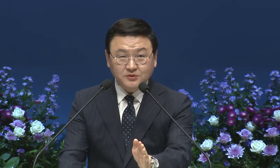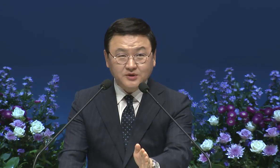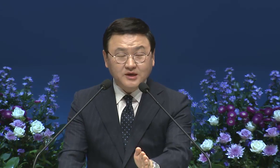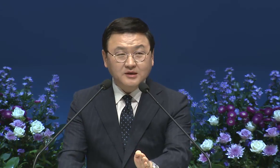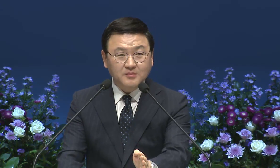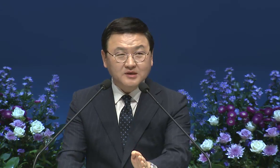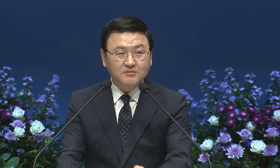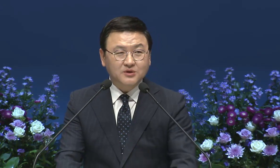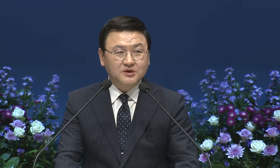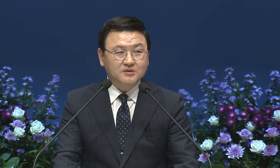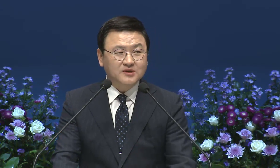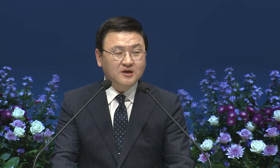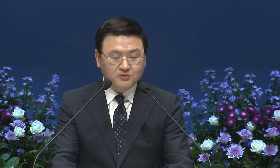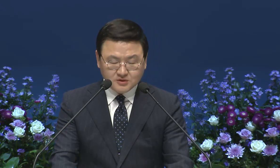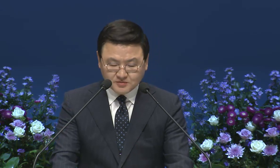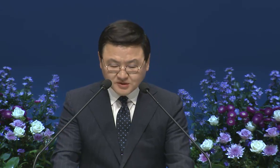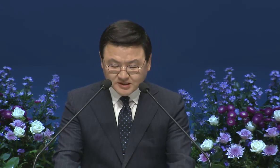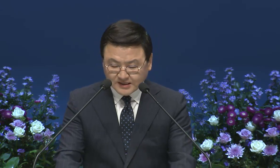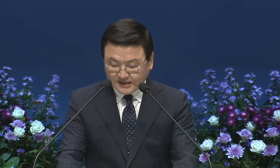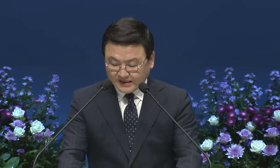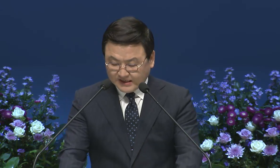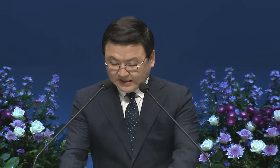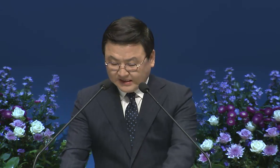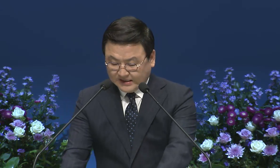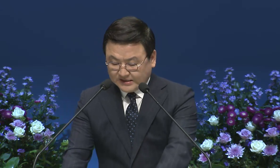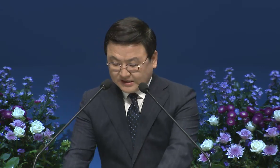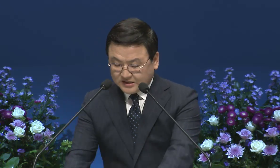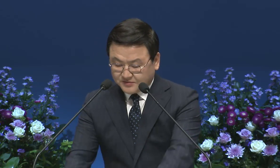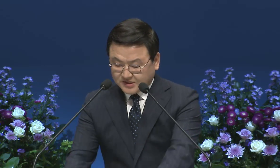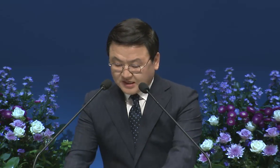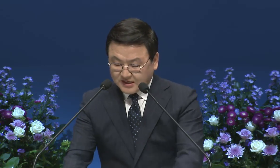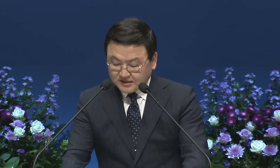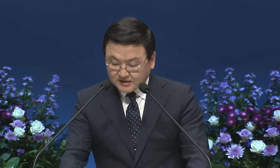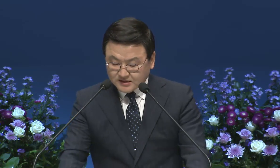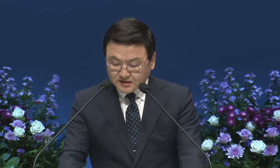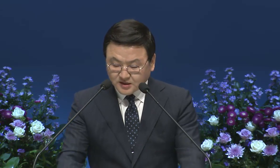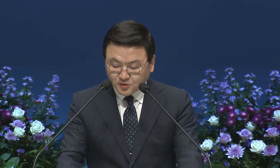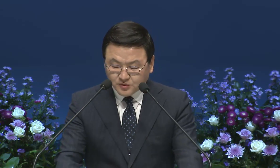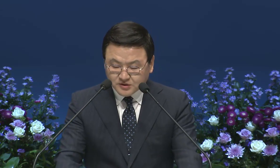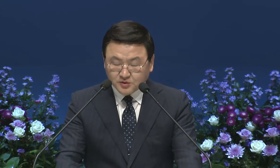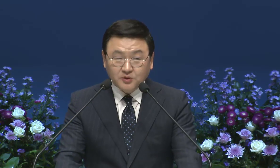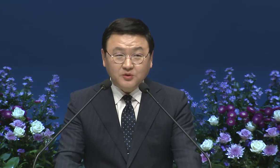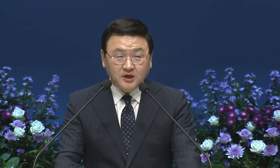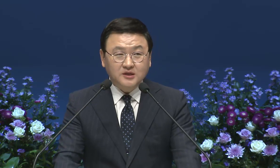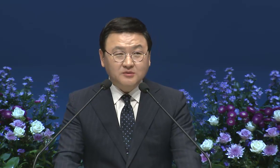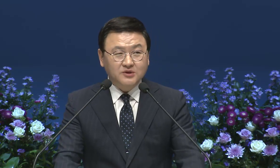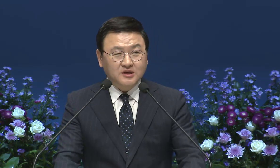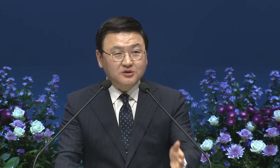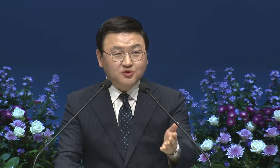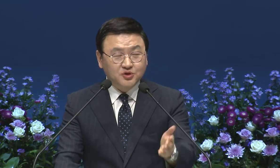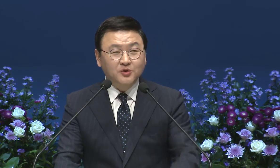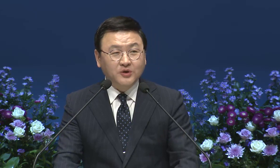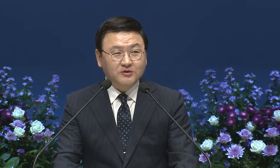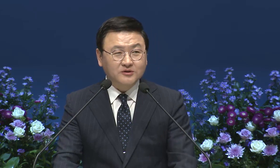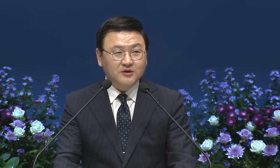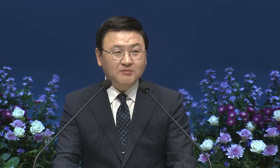이곳에 예배 참석했습니다. 오늘 특별히 제10차 세계 농인 선교대회이기 때문에 이들이 주인공이거든요. 한번